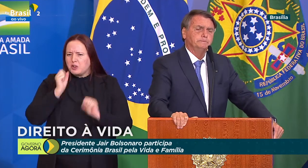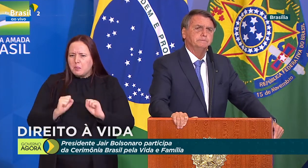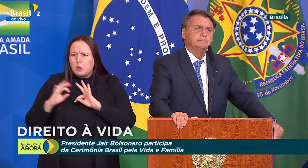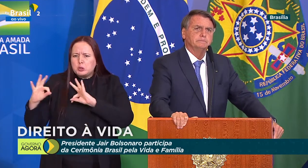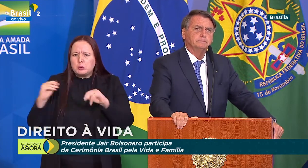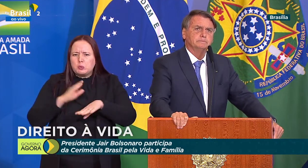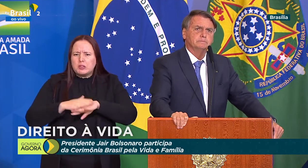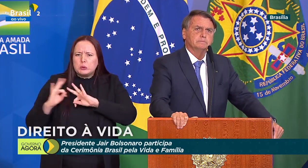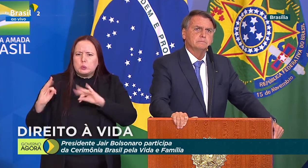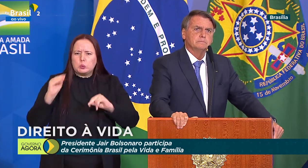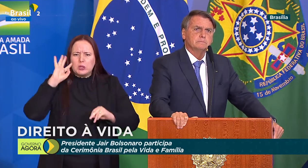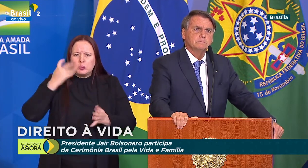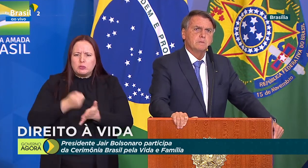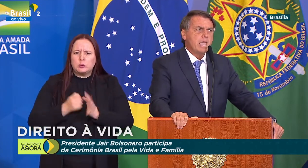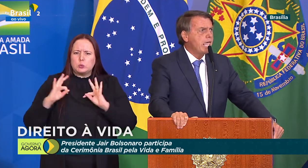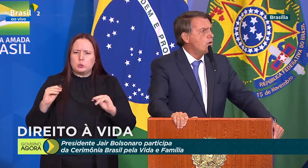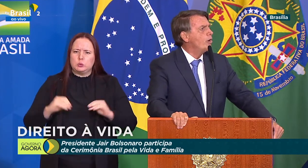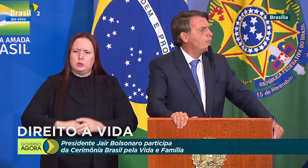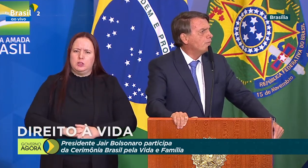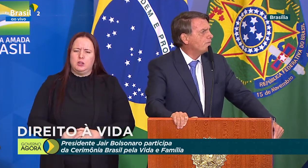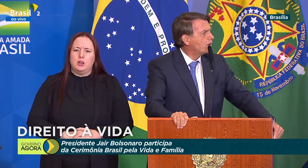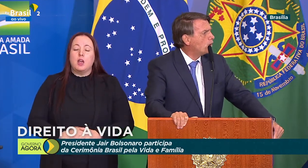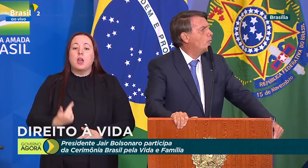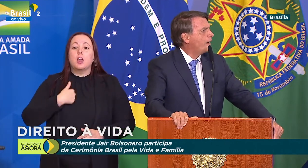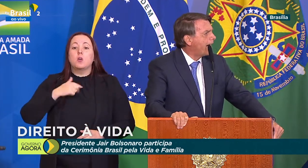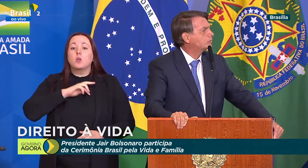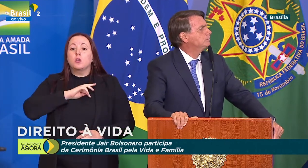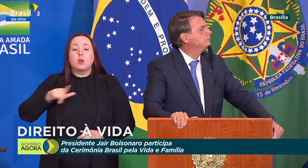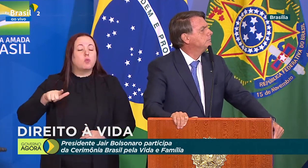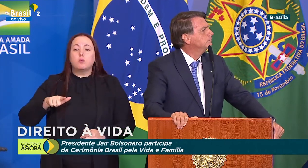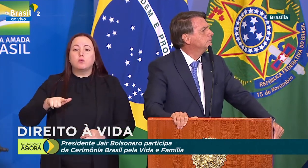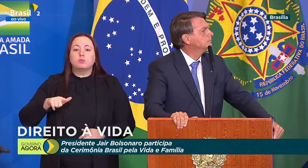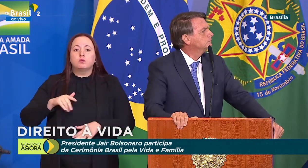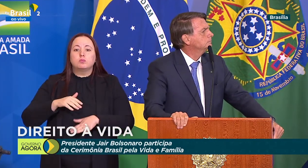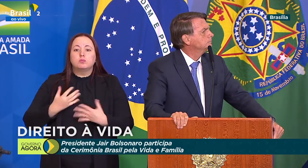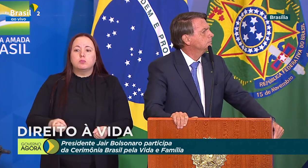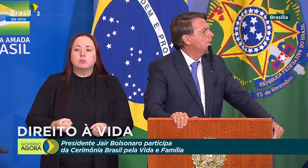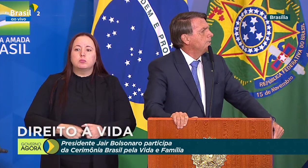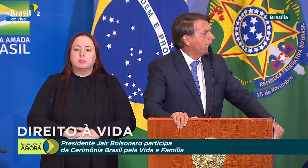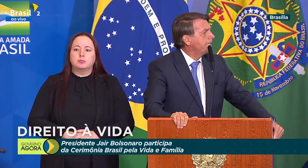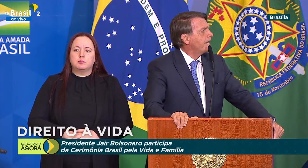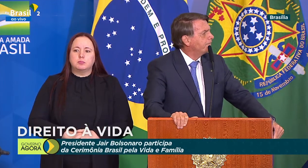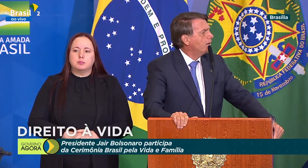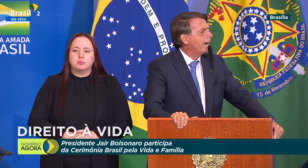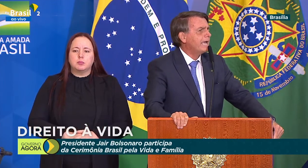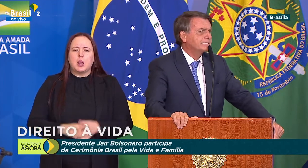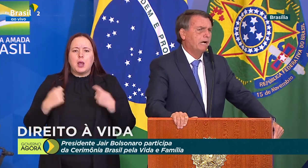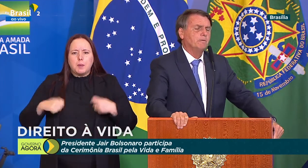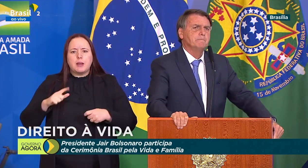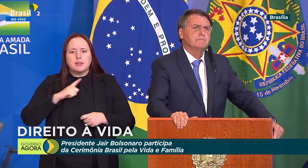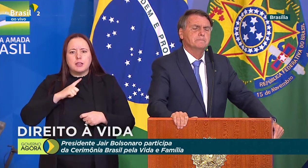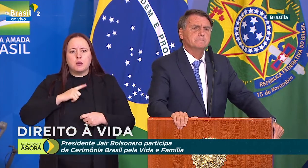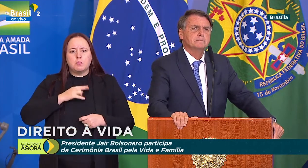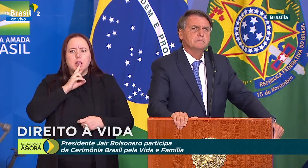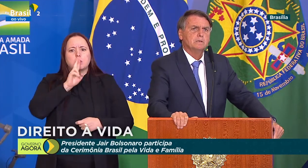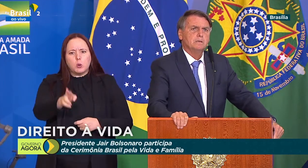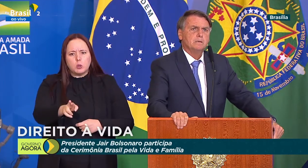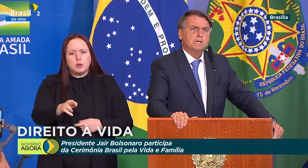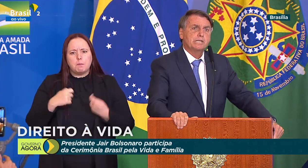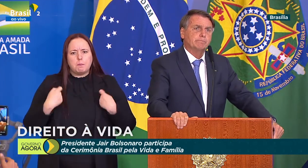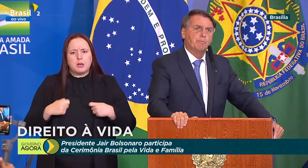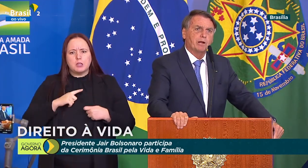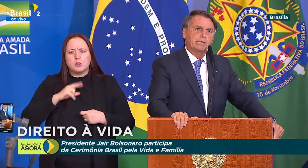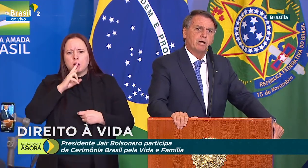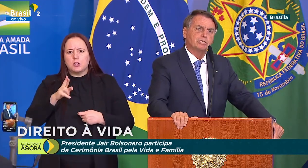que pode tudo e eu não vou viver como um rato e tem que haver uma reação